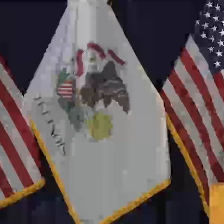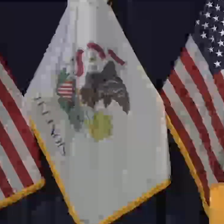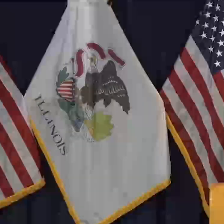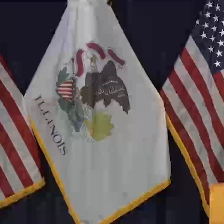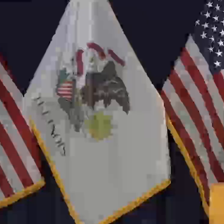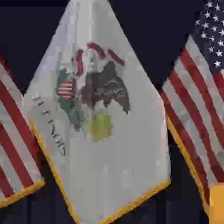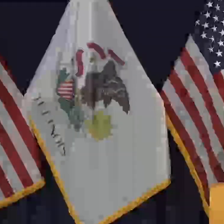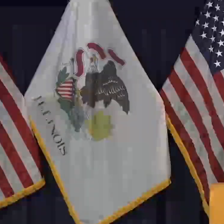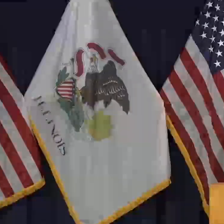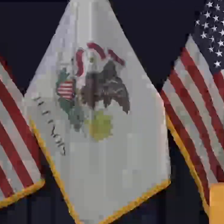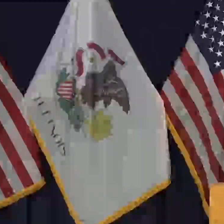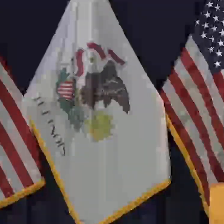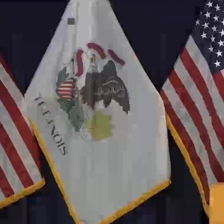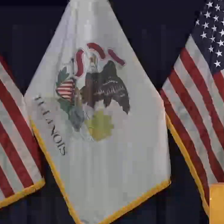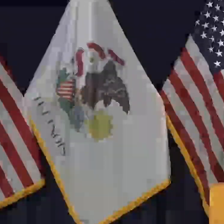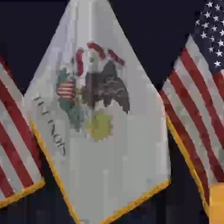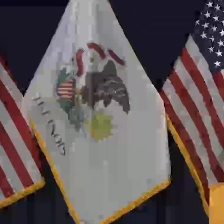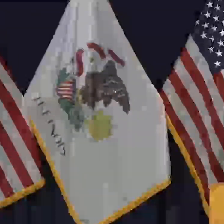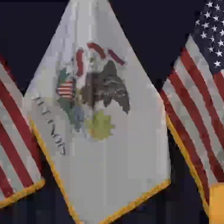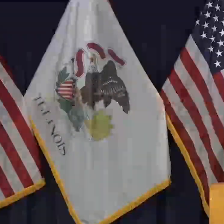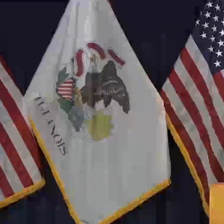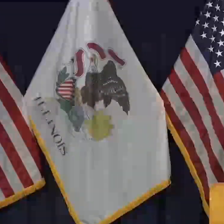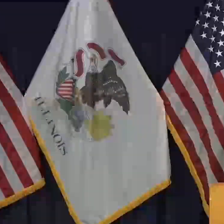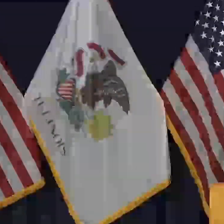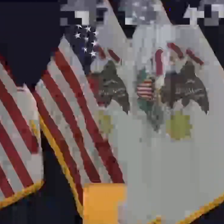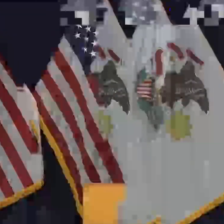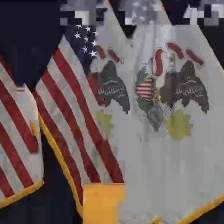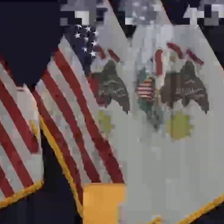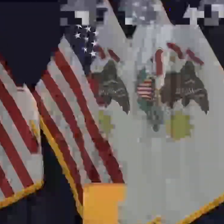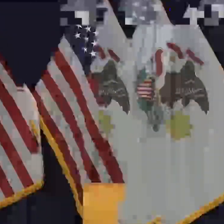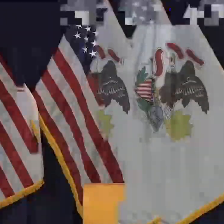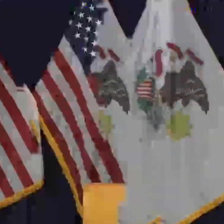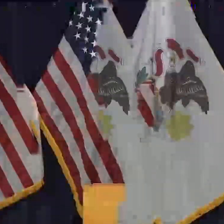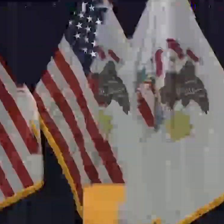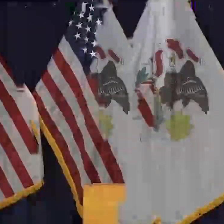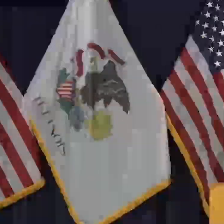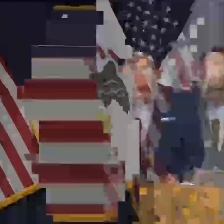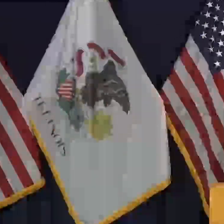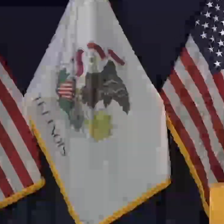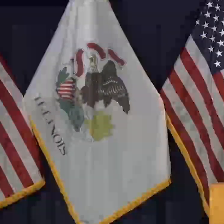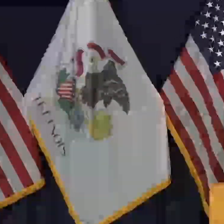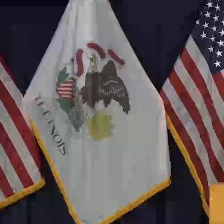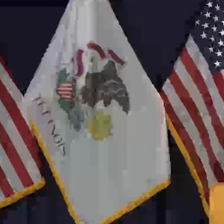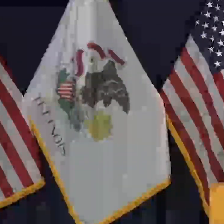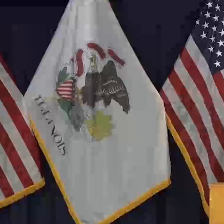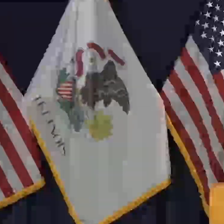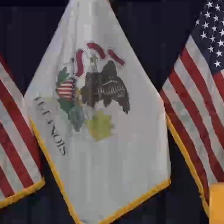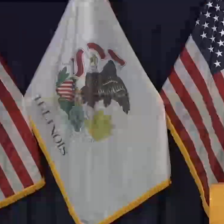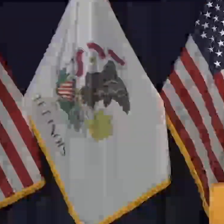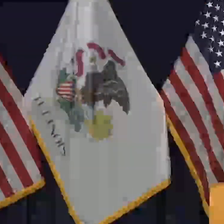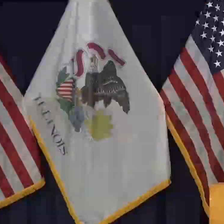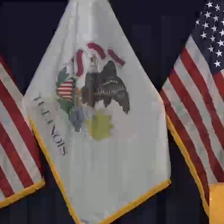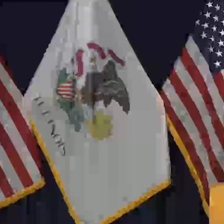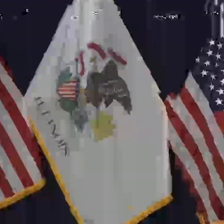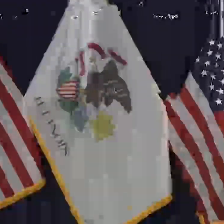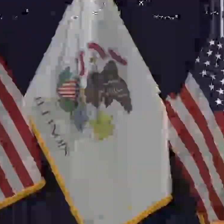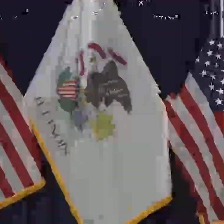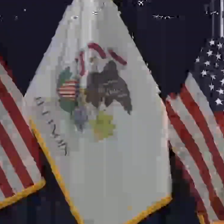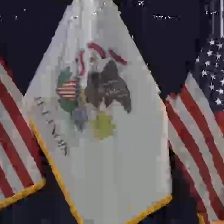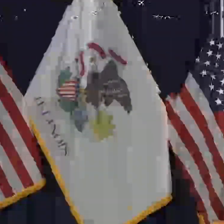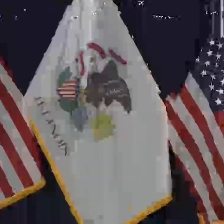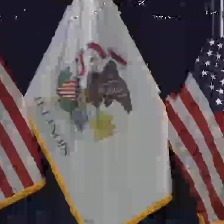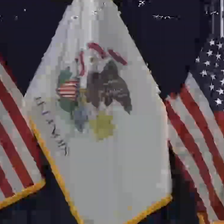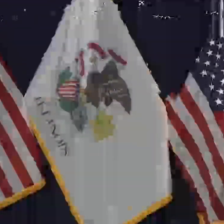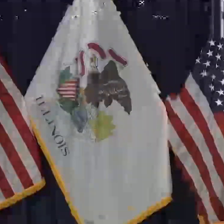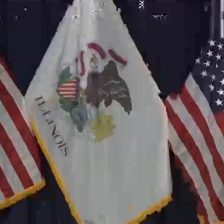la ciudad, el municipio o a corporaciones privadas. Y quiero informarles que gracias a la